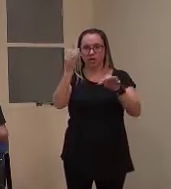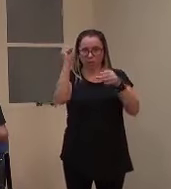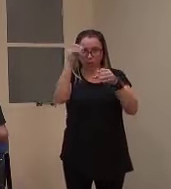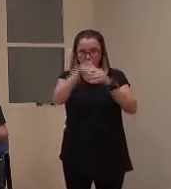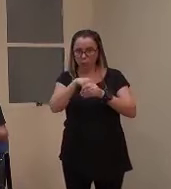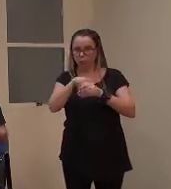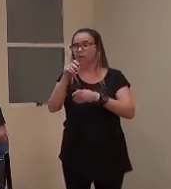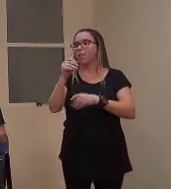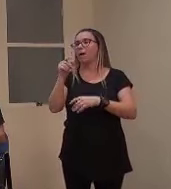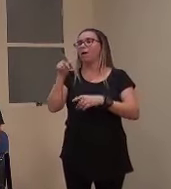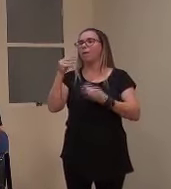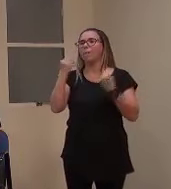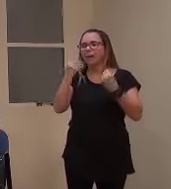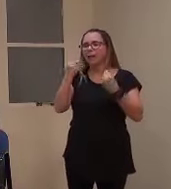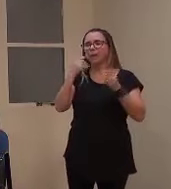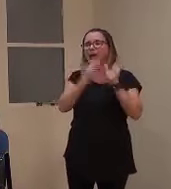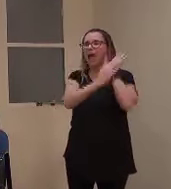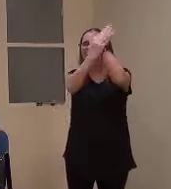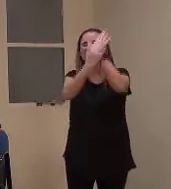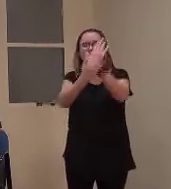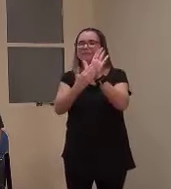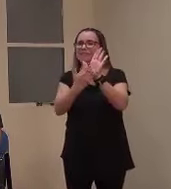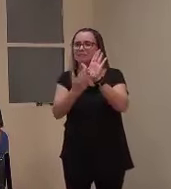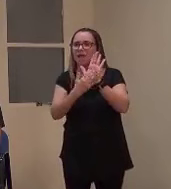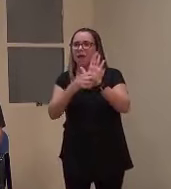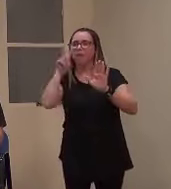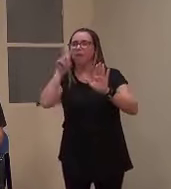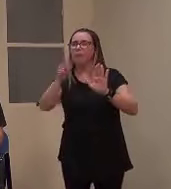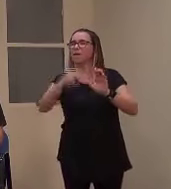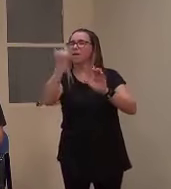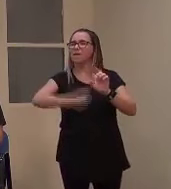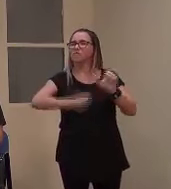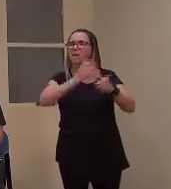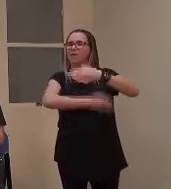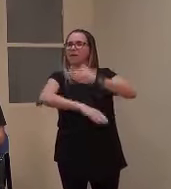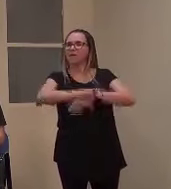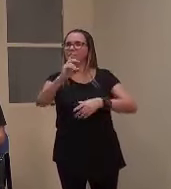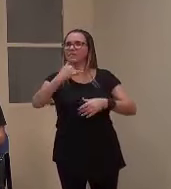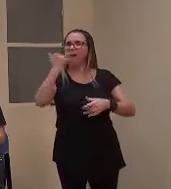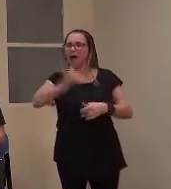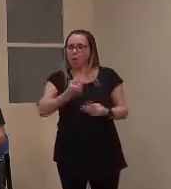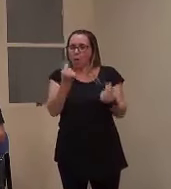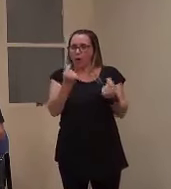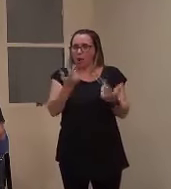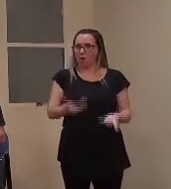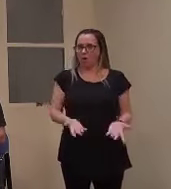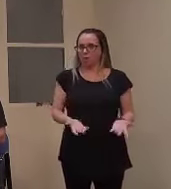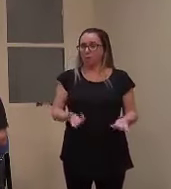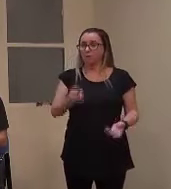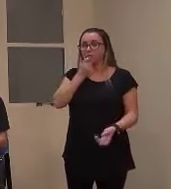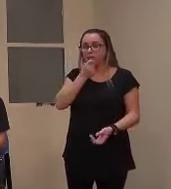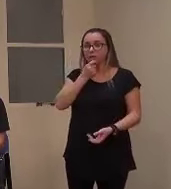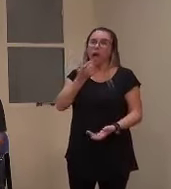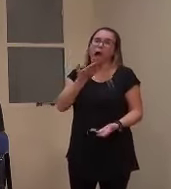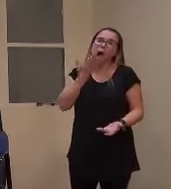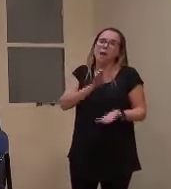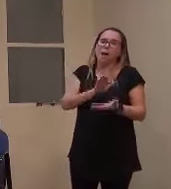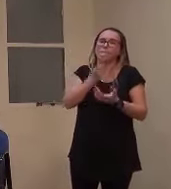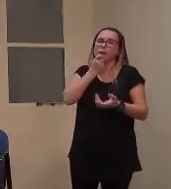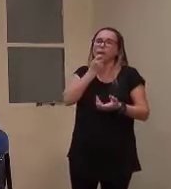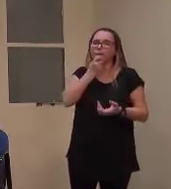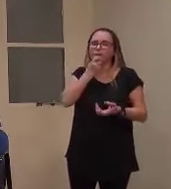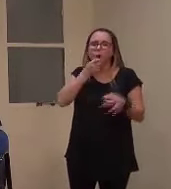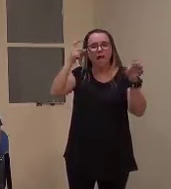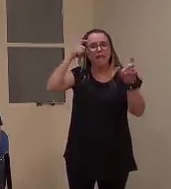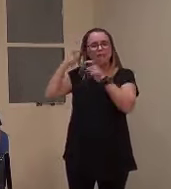garantizar que la mirada de la palabra de las personas con discapacidad se ponga en marcha y si hablamos por ejemplo de experiencias